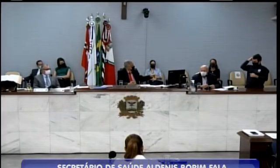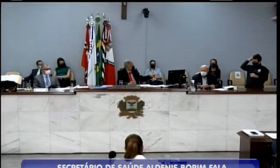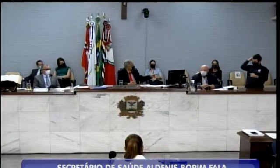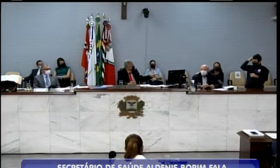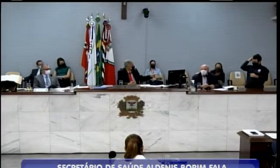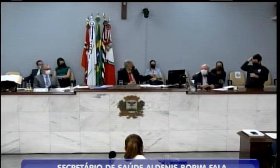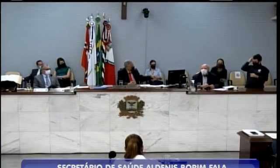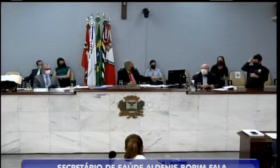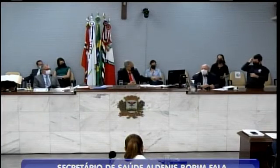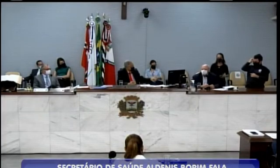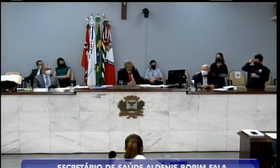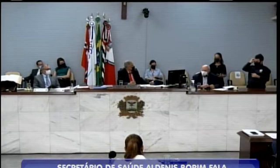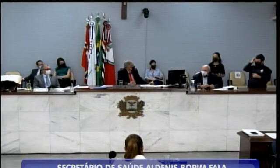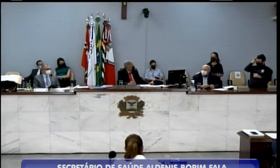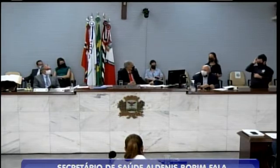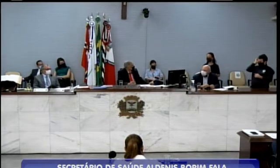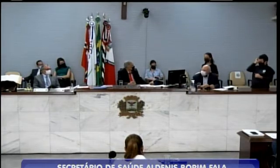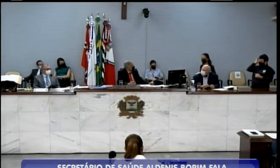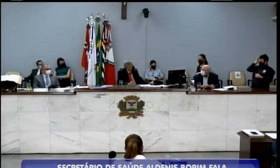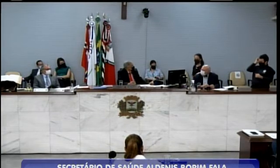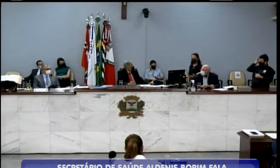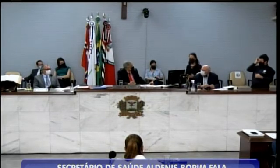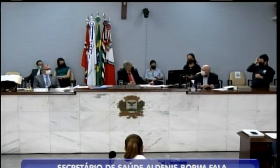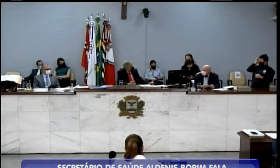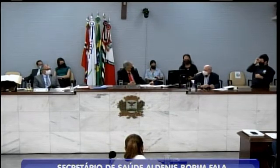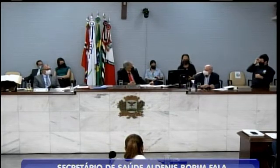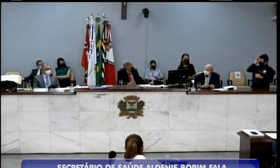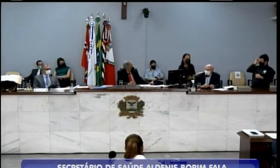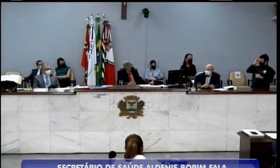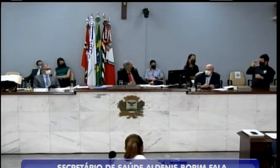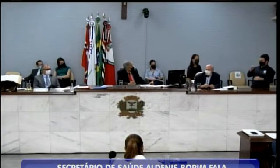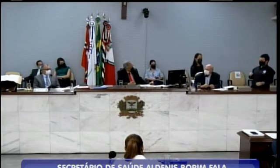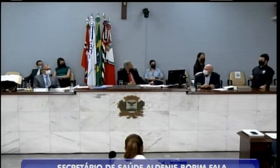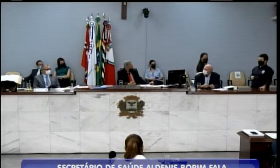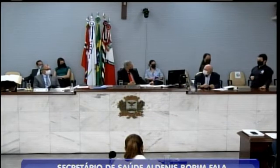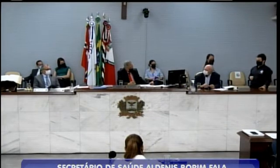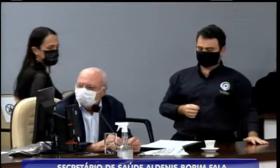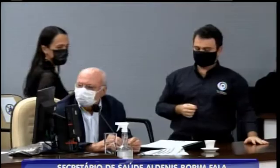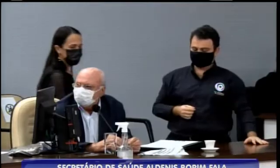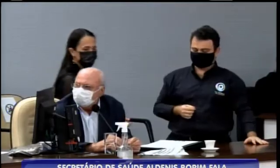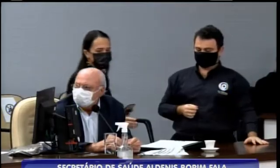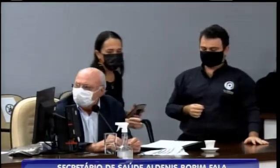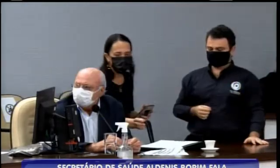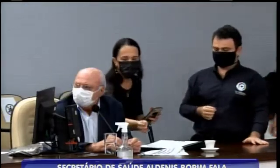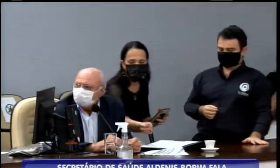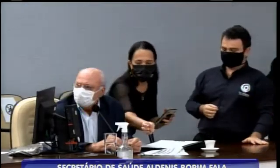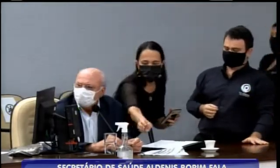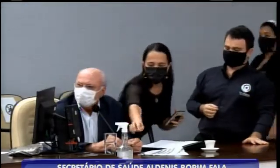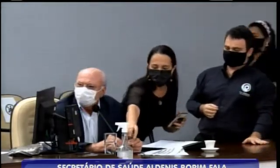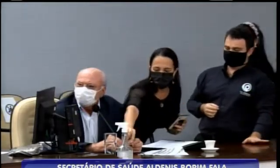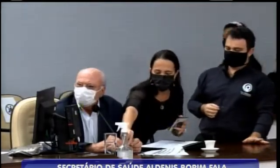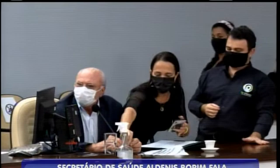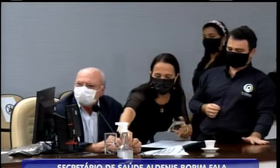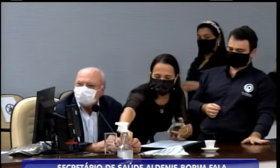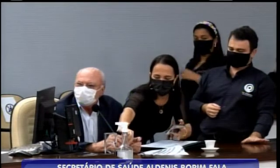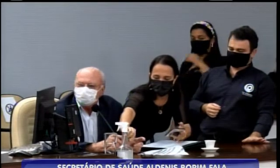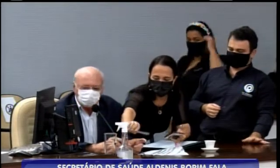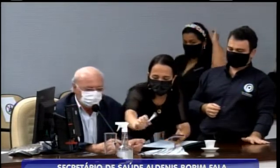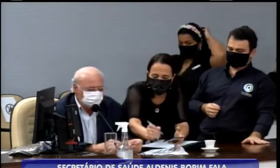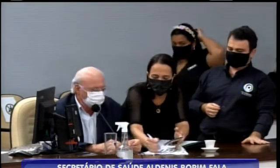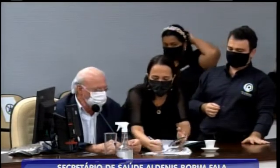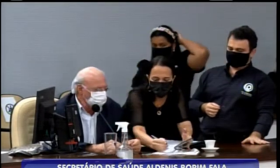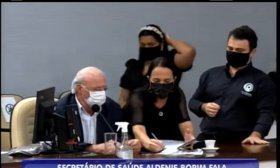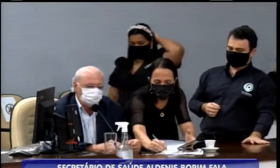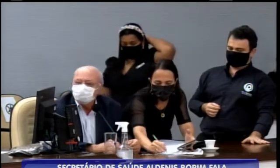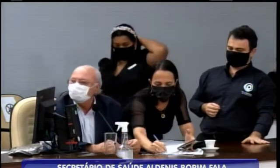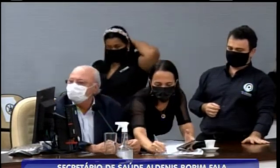não lembro se o senhor falou, já está? Já foi publicada, a portaria foi publicada, falta